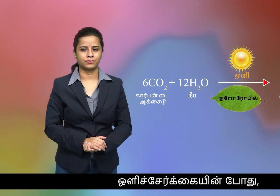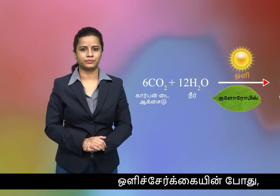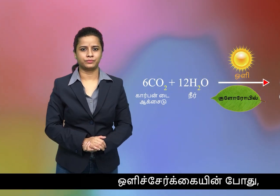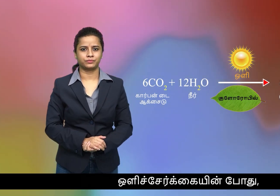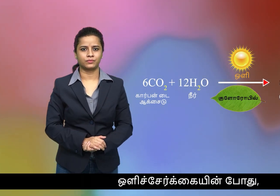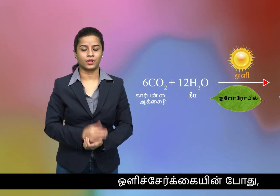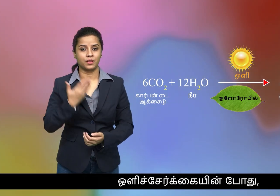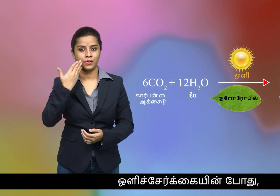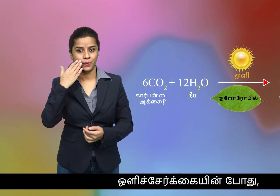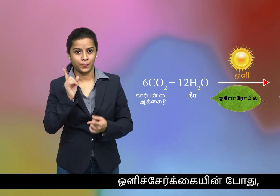ஒளிச்சேர்க்கையின் போது